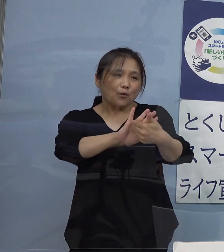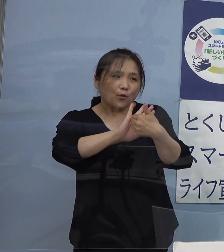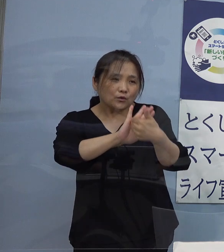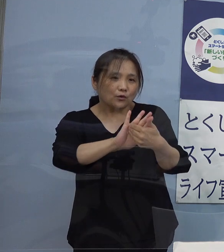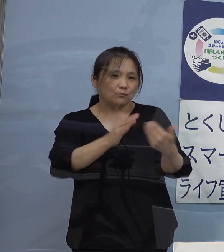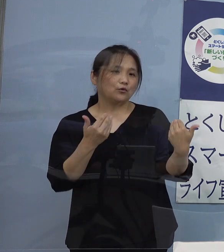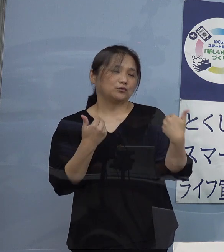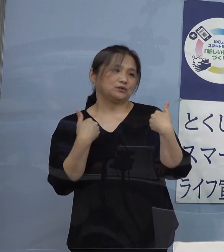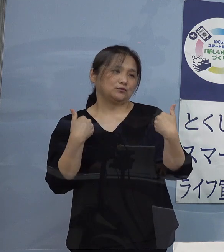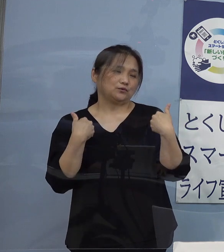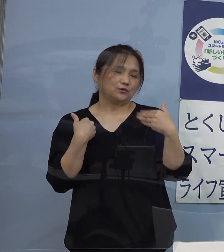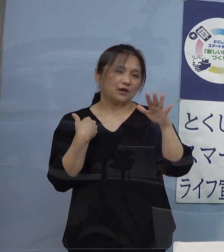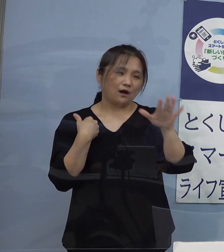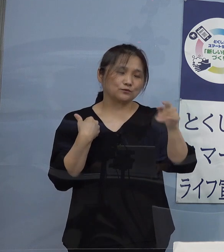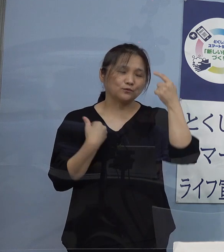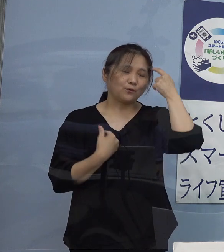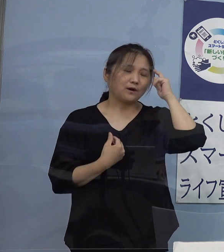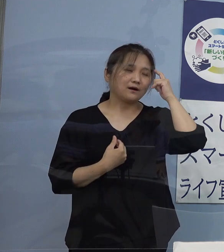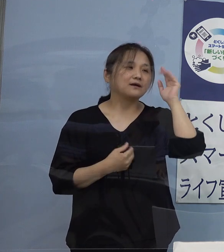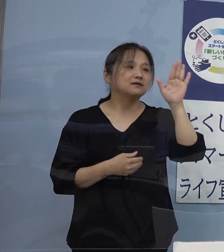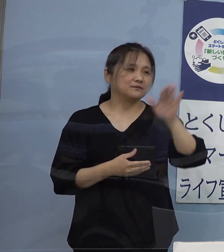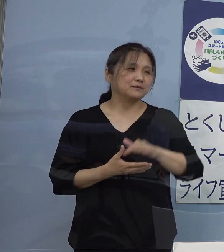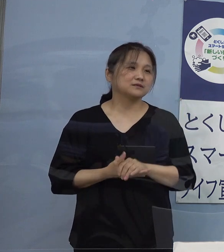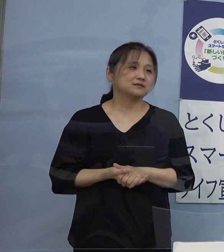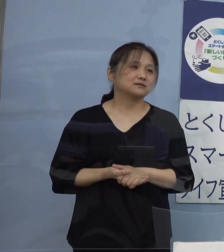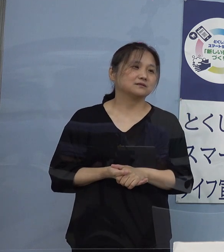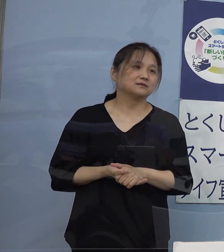であると、このように考えます。